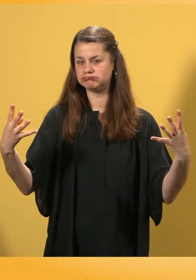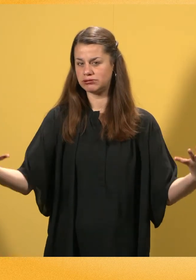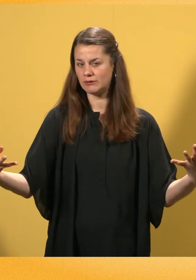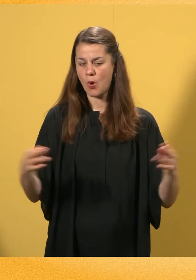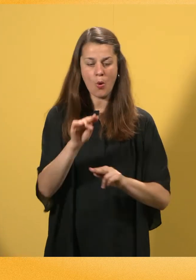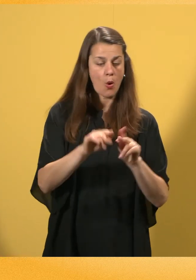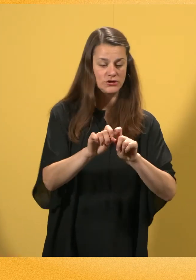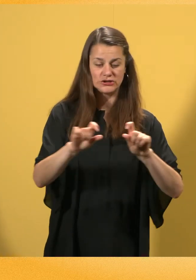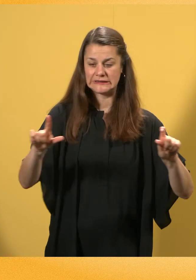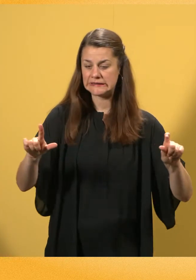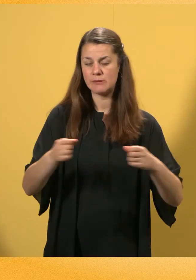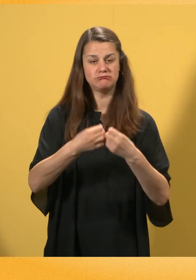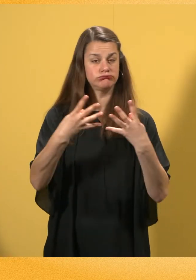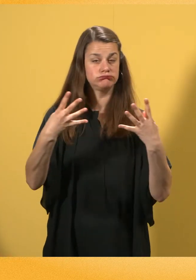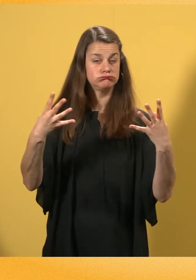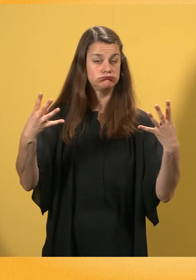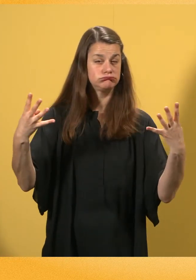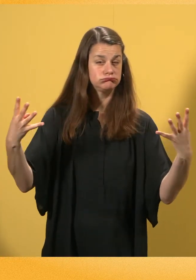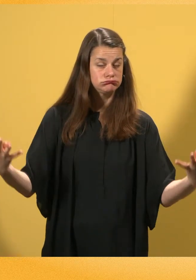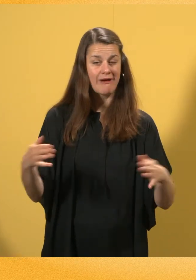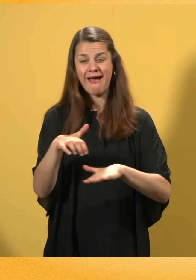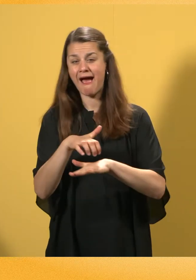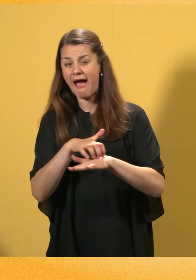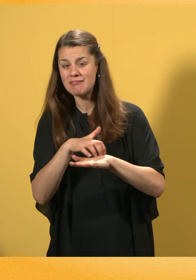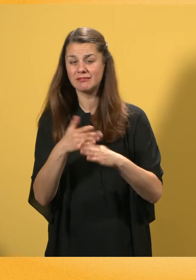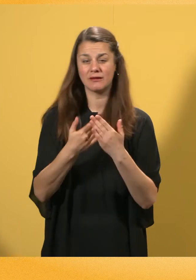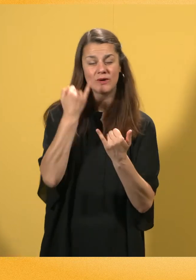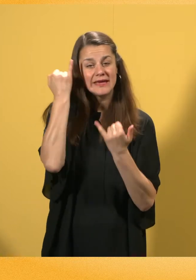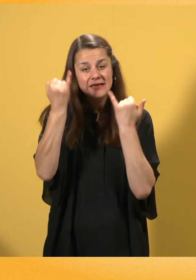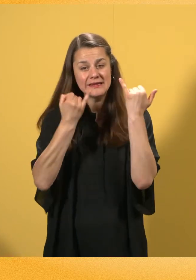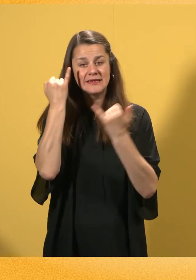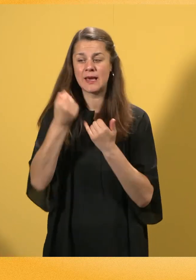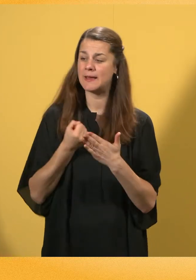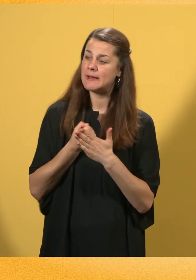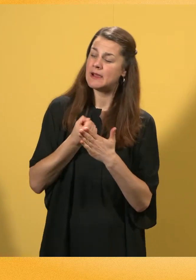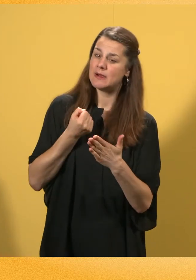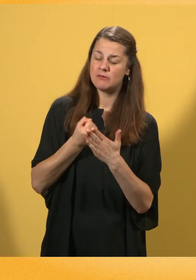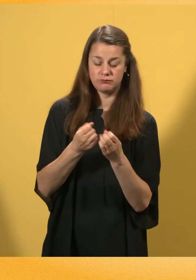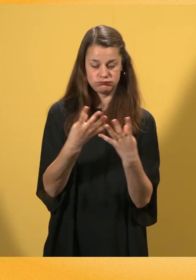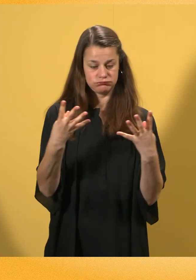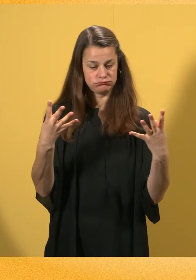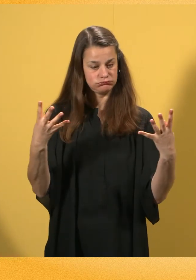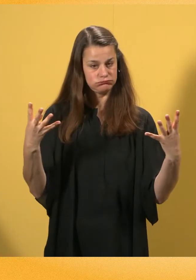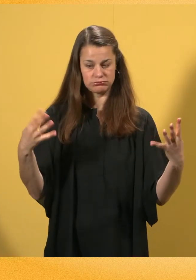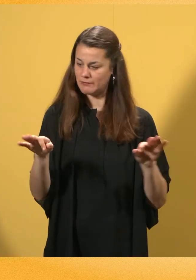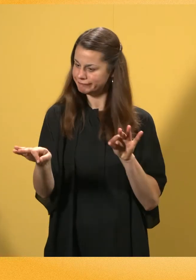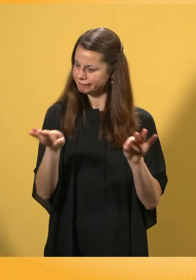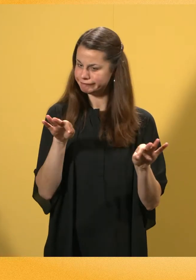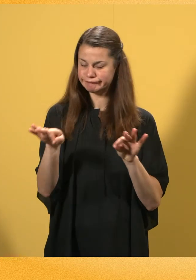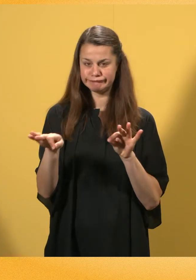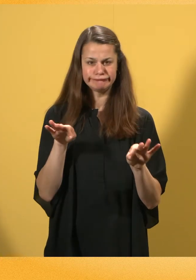Wahlprogrammblöcken Anregungen, Inspiration, Impulse für sich einmal, aber auch